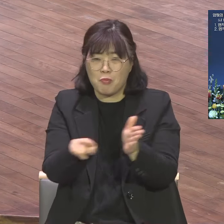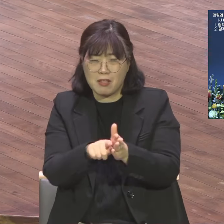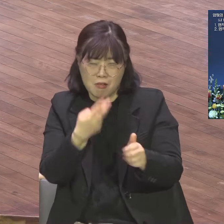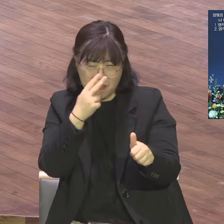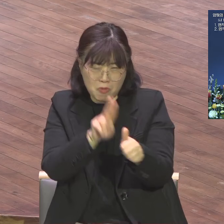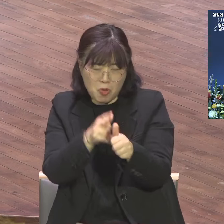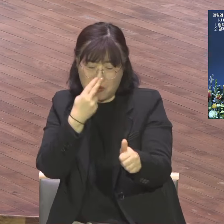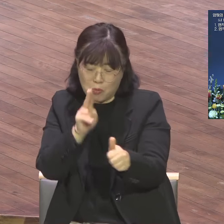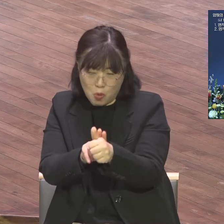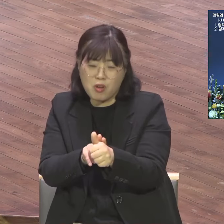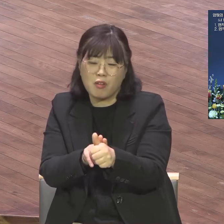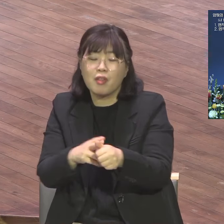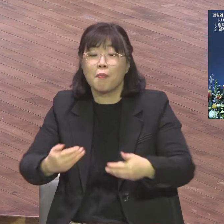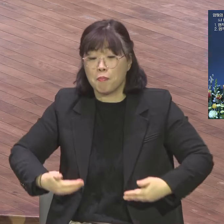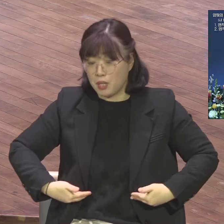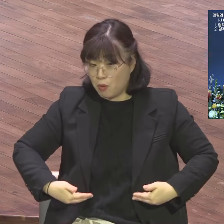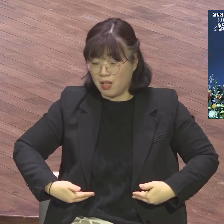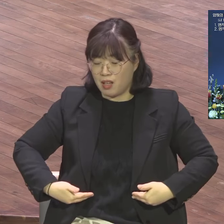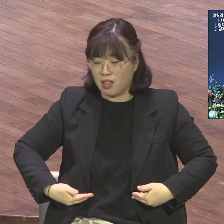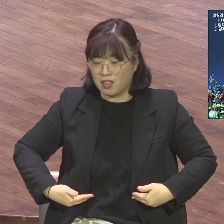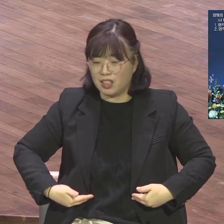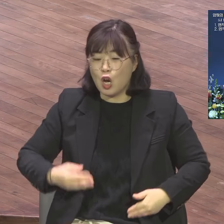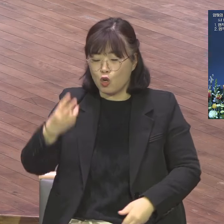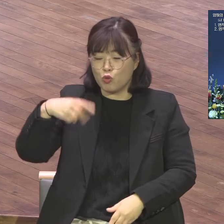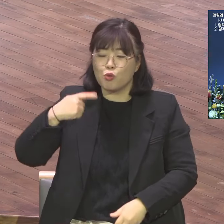기다려라. 작품 남겨라. 도전하라.